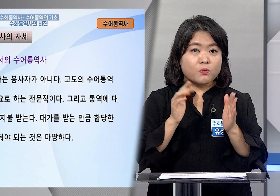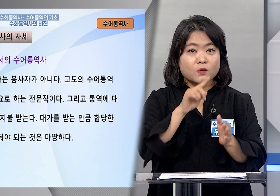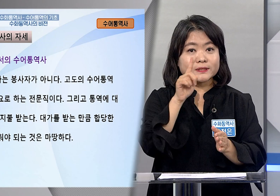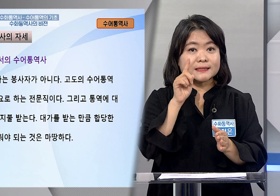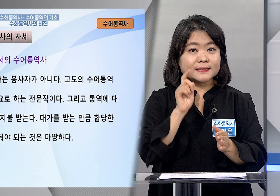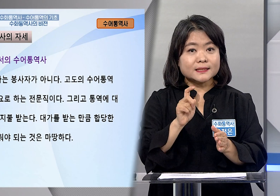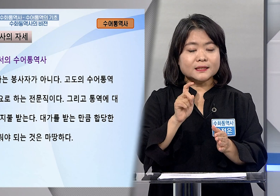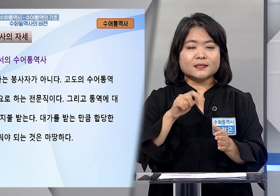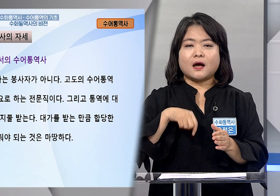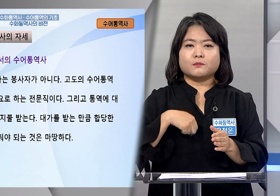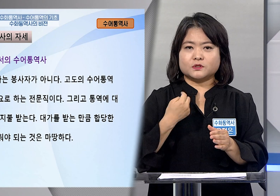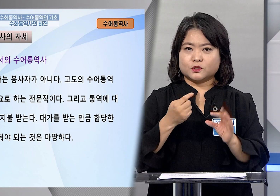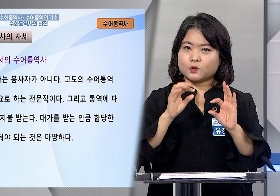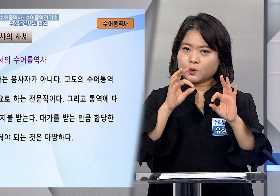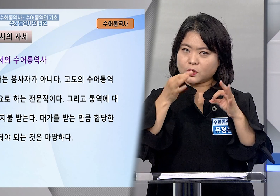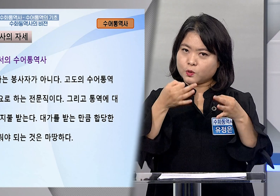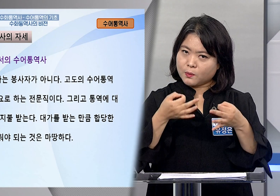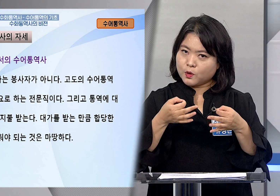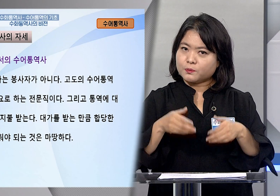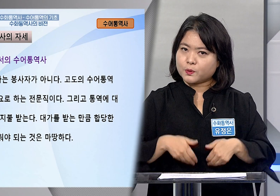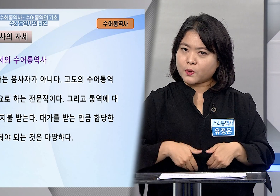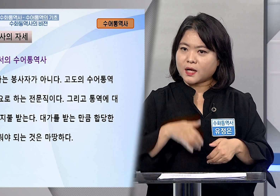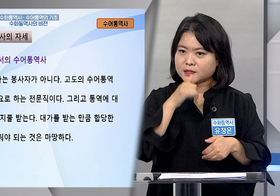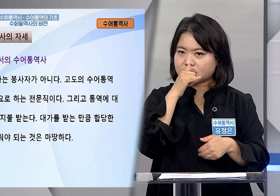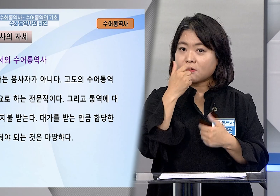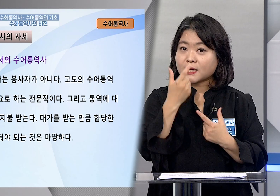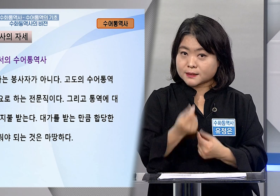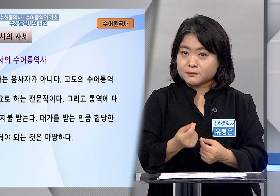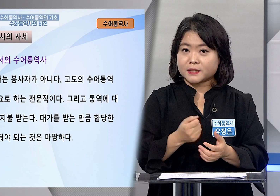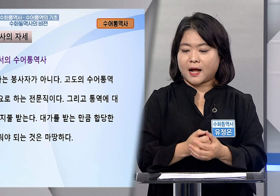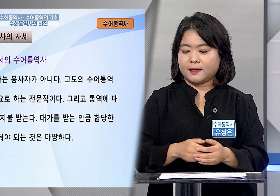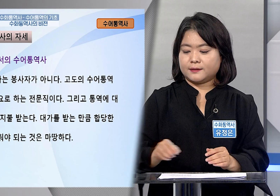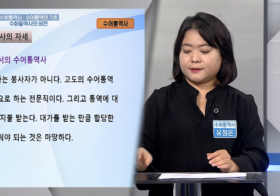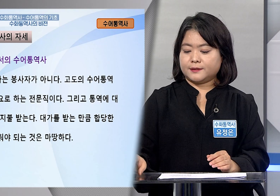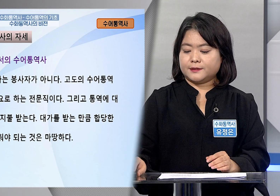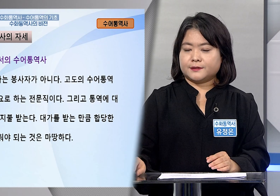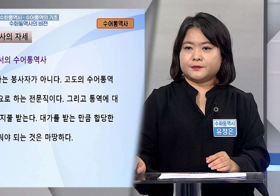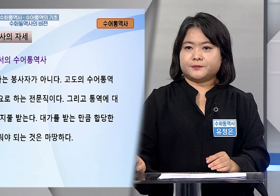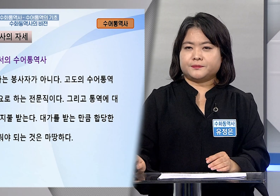공부하고 있는지 한번 스스로 되돌아볼 필요가 있을 것 같습니다.